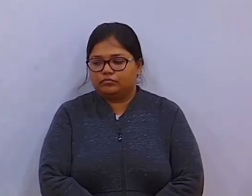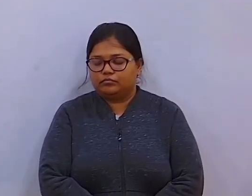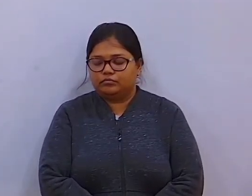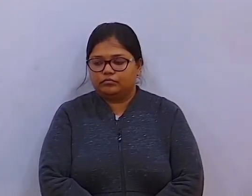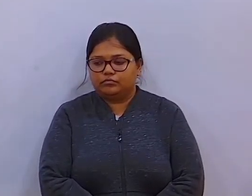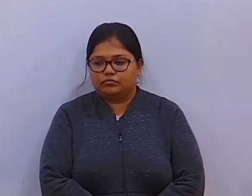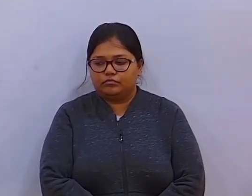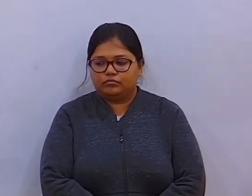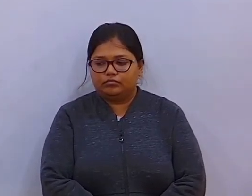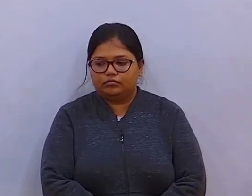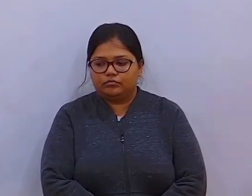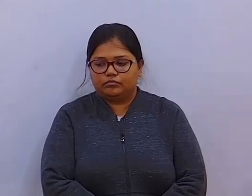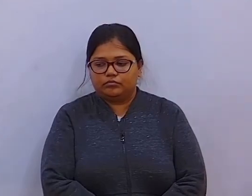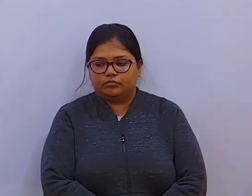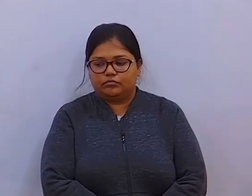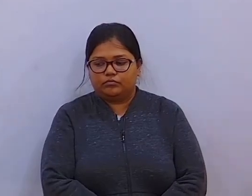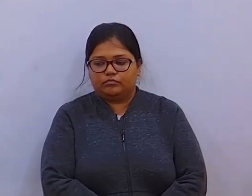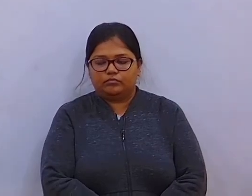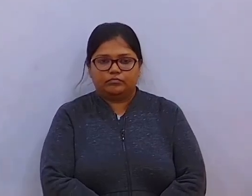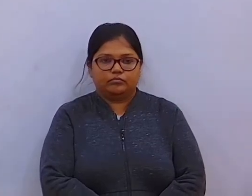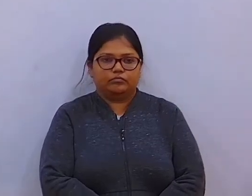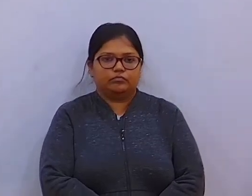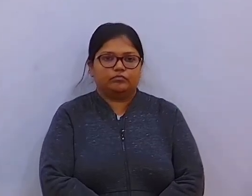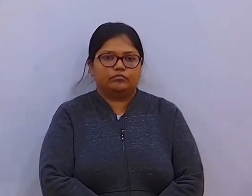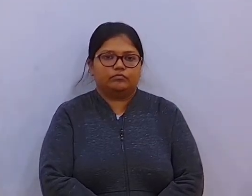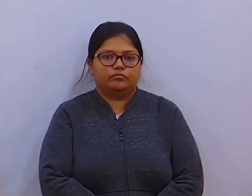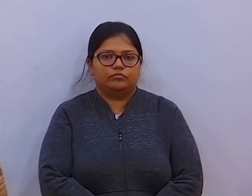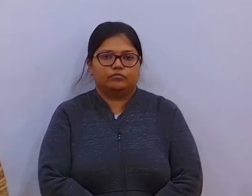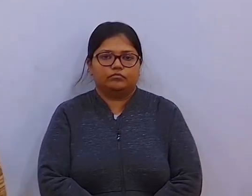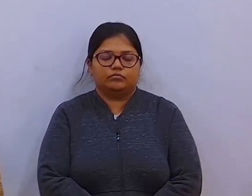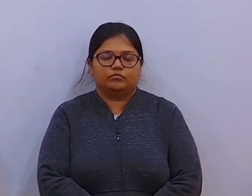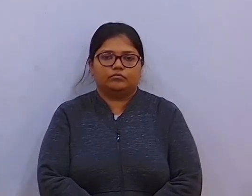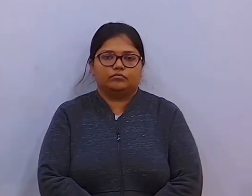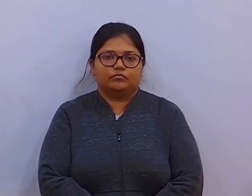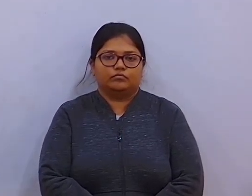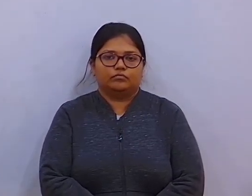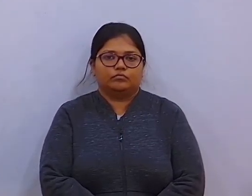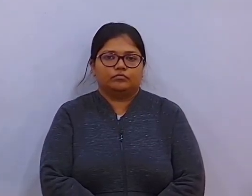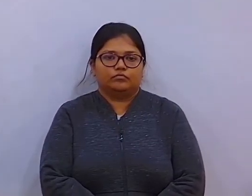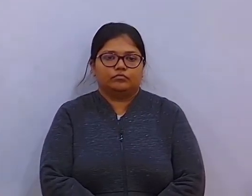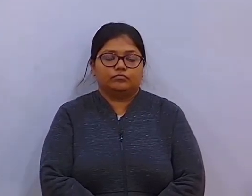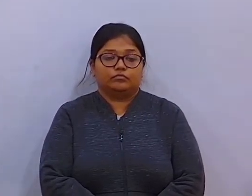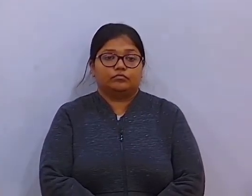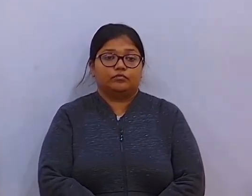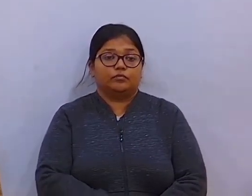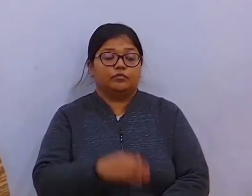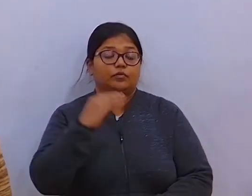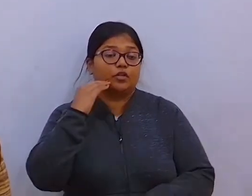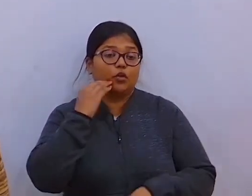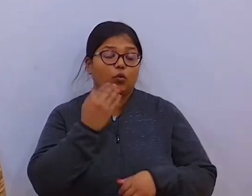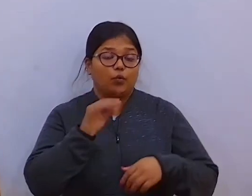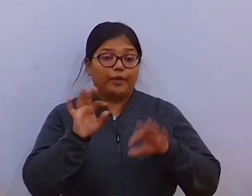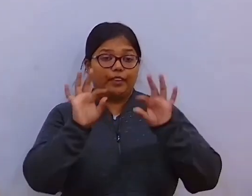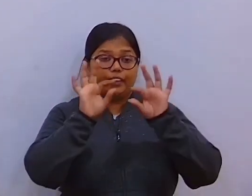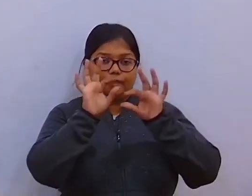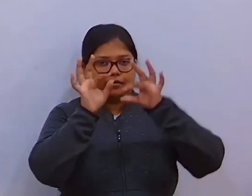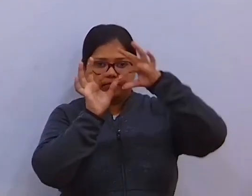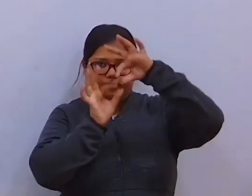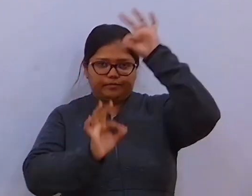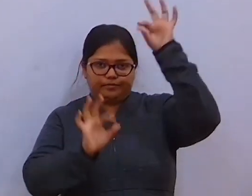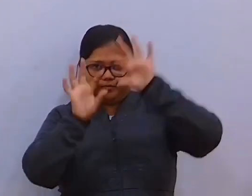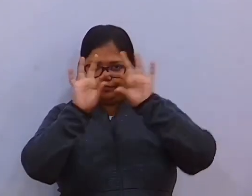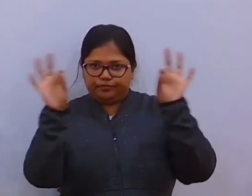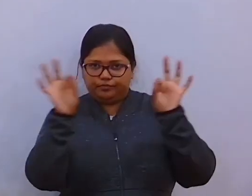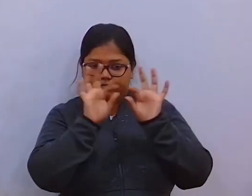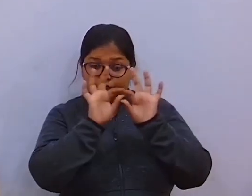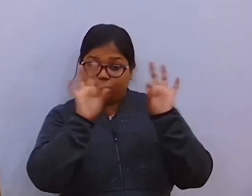इंटर ट्रॉपिकल कन्वर्जर जोन वो होता है कि जब है ना विषुवत रेखा के, जैसे कि मैंने पहले व्यापारिक पर्व ने आप